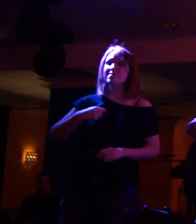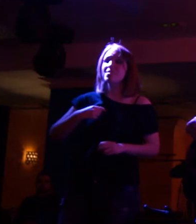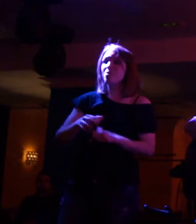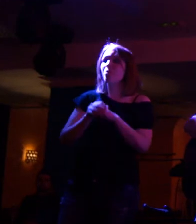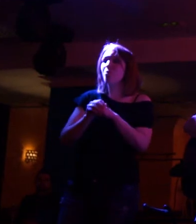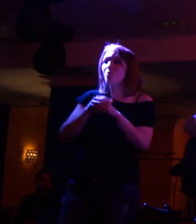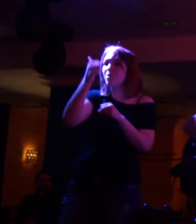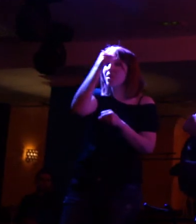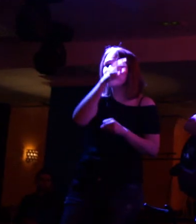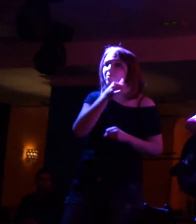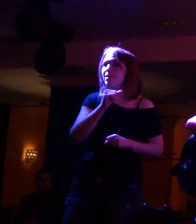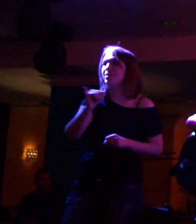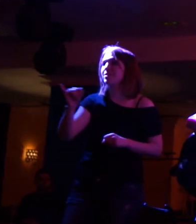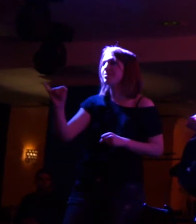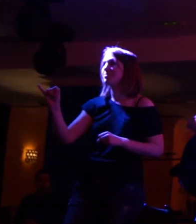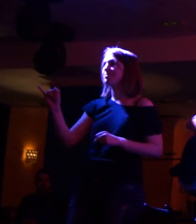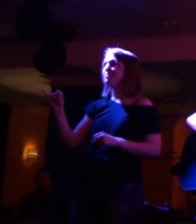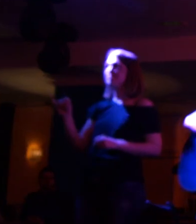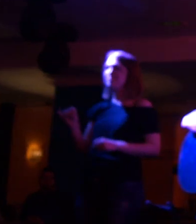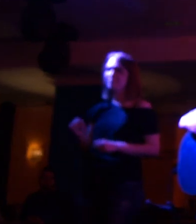Tengo un amigo